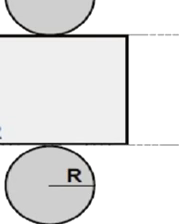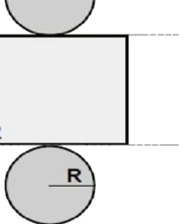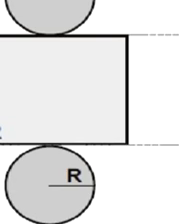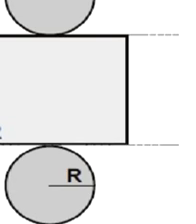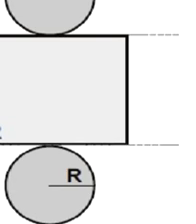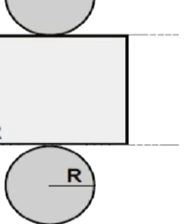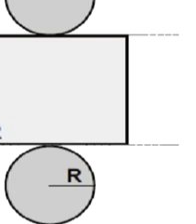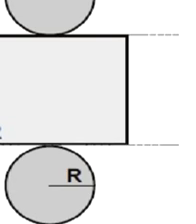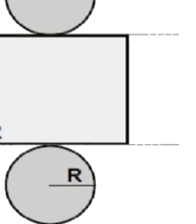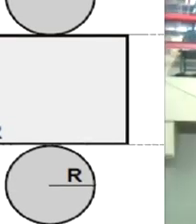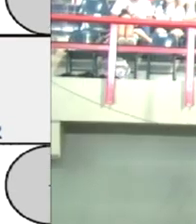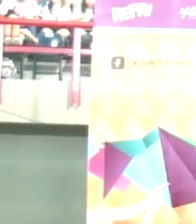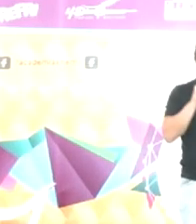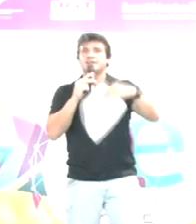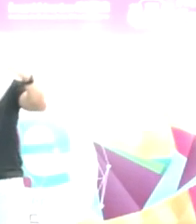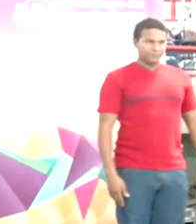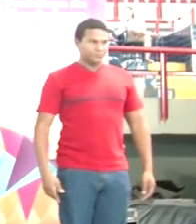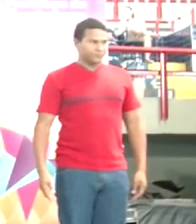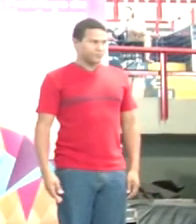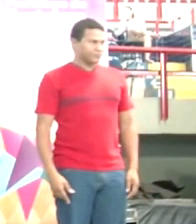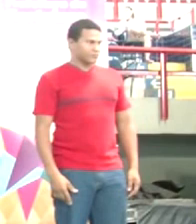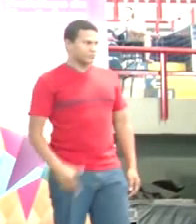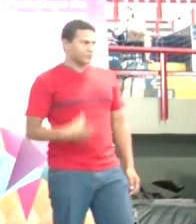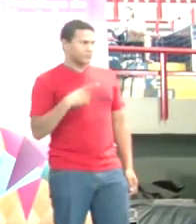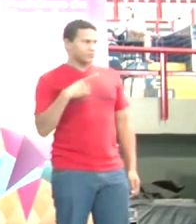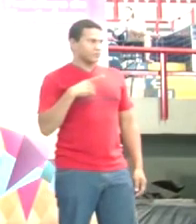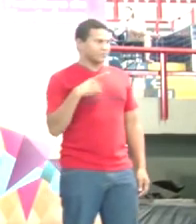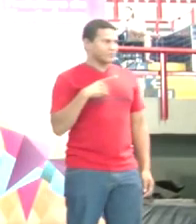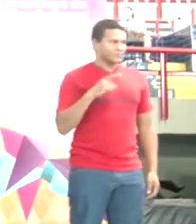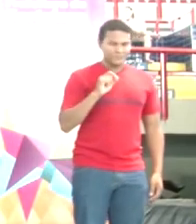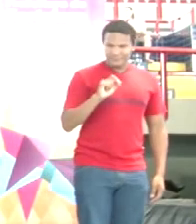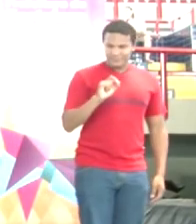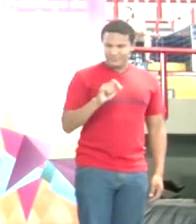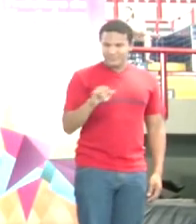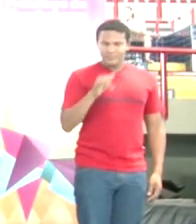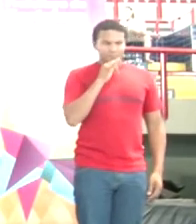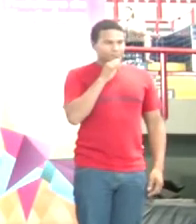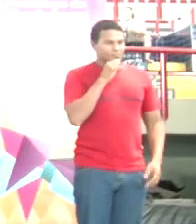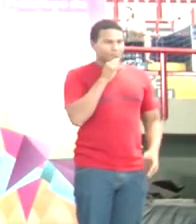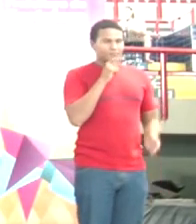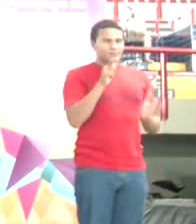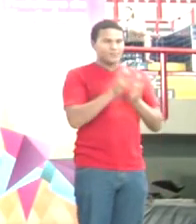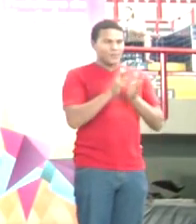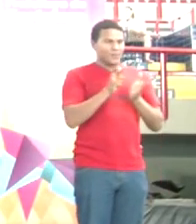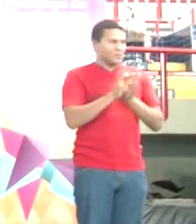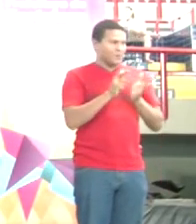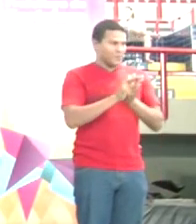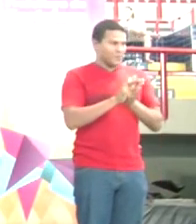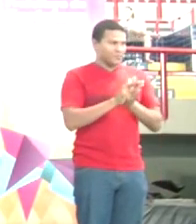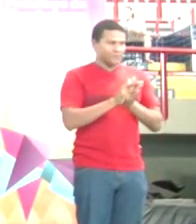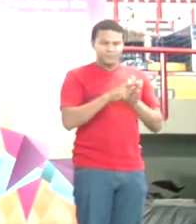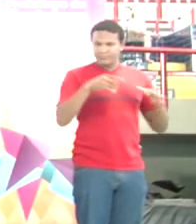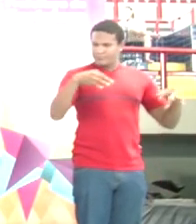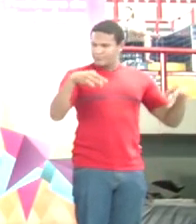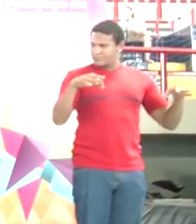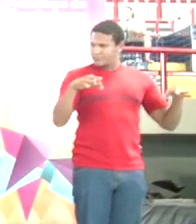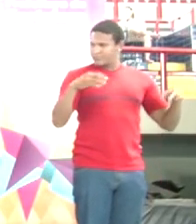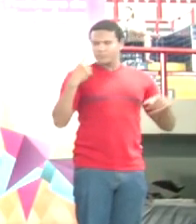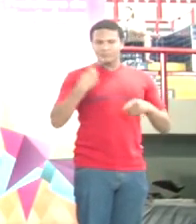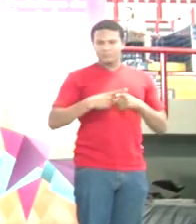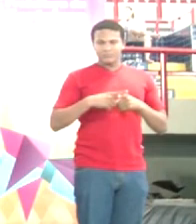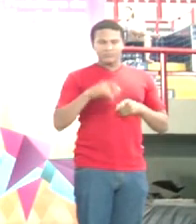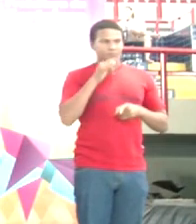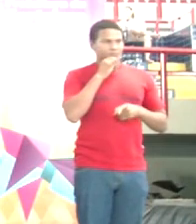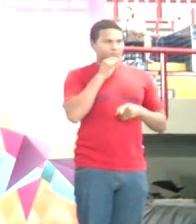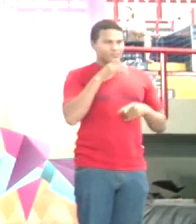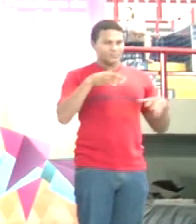que eu tenho o meu cilindro aqui. Isso é minha folha de papel. Eu vou fazer dessa folha de papel um cilindro. Basta eu fazer o quê? Fazer aqui igual